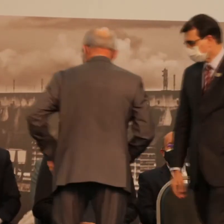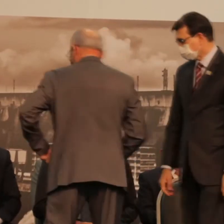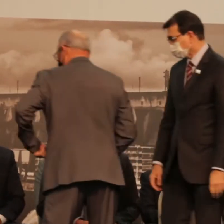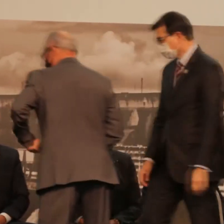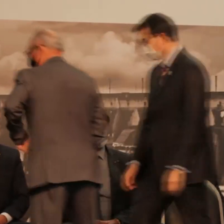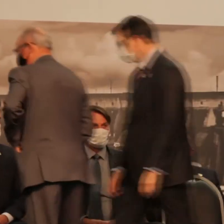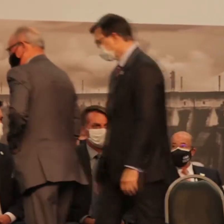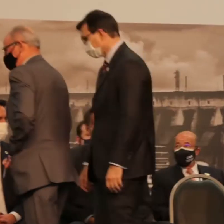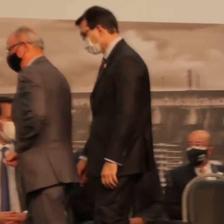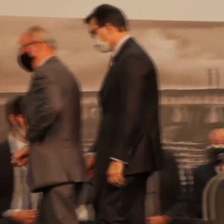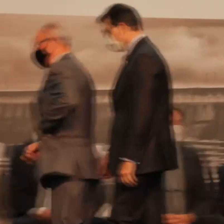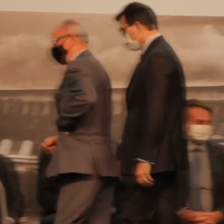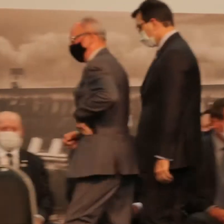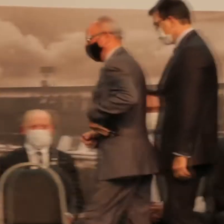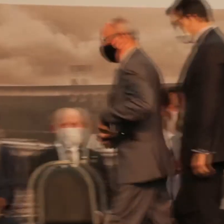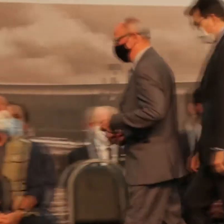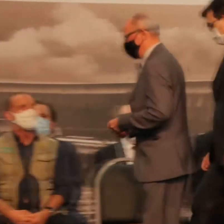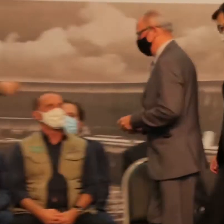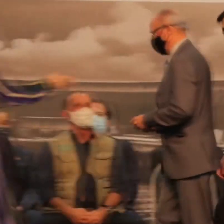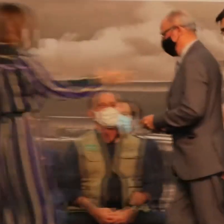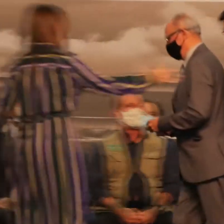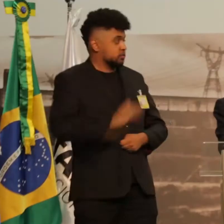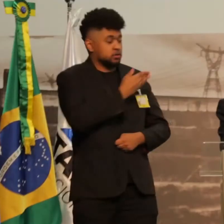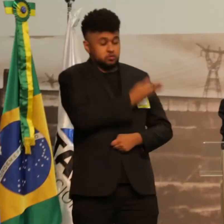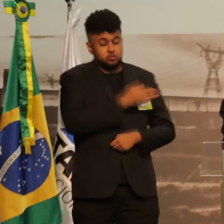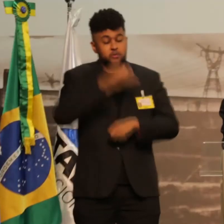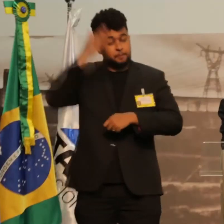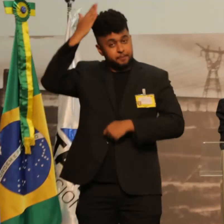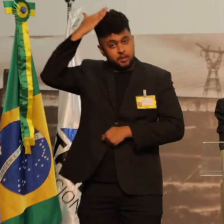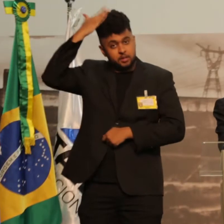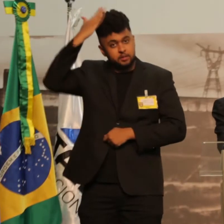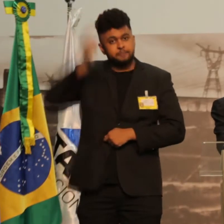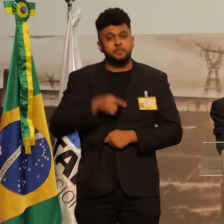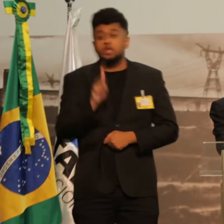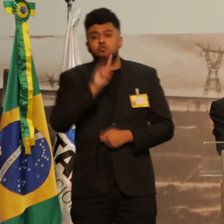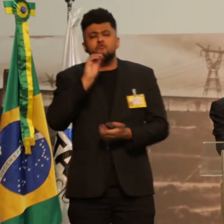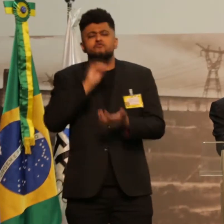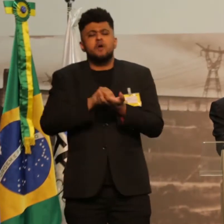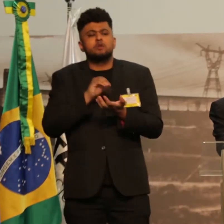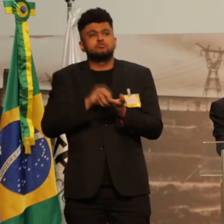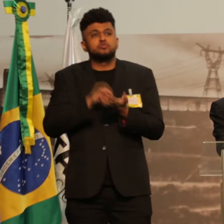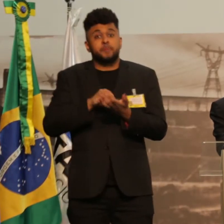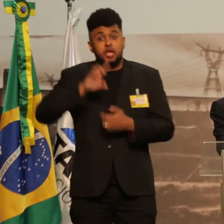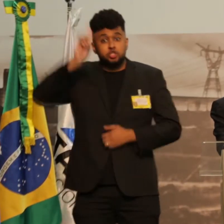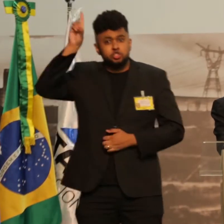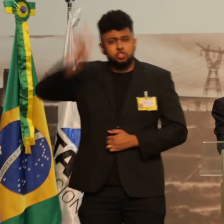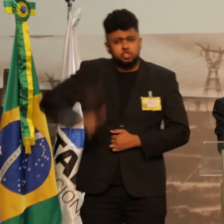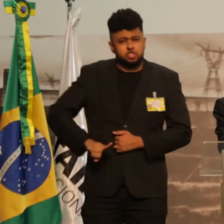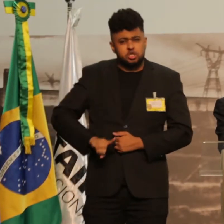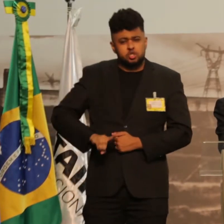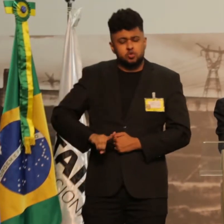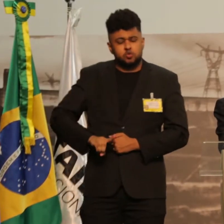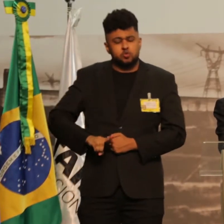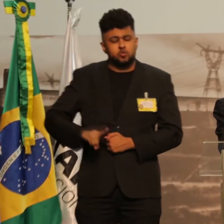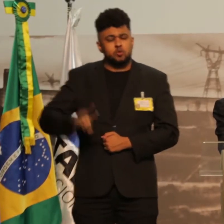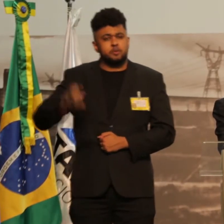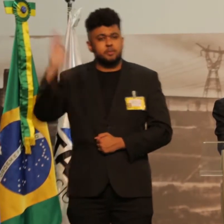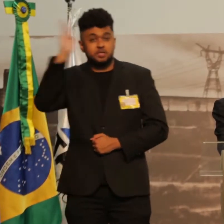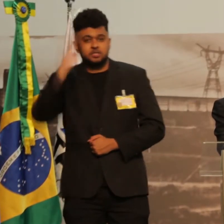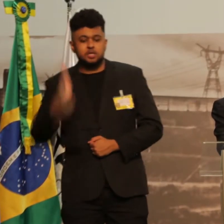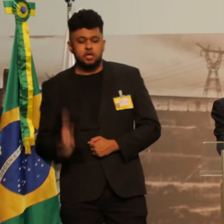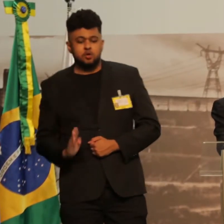Uso da palavra, o diretor-geral brasileiro da Itaipu Binacional. Não faltaram ao diretor-geral brasileiro